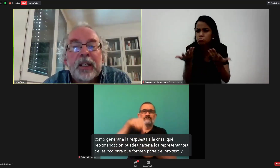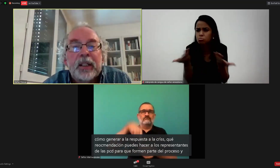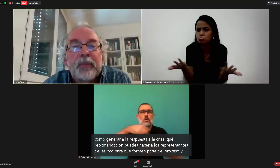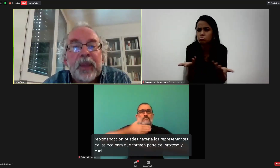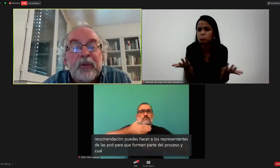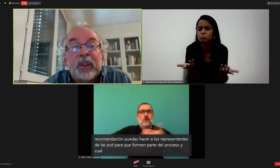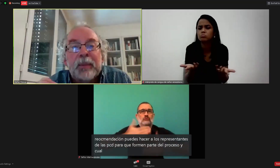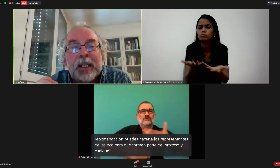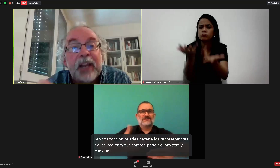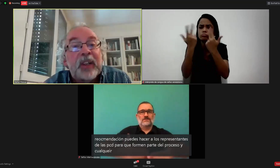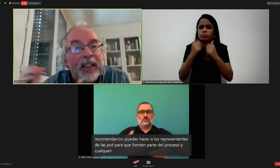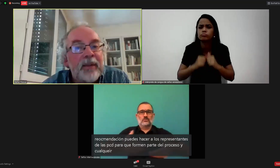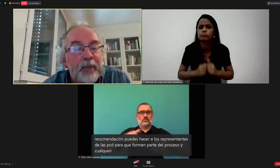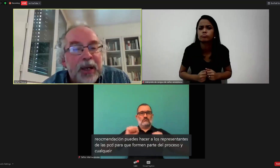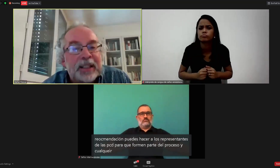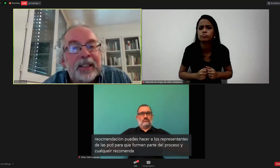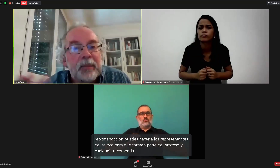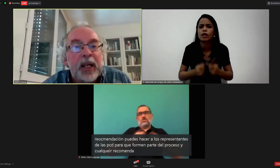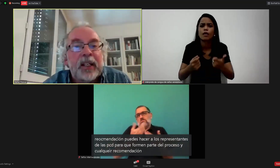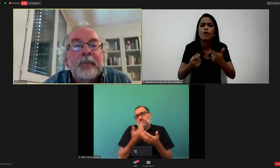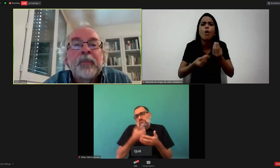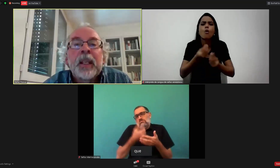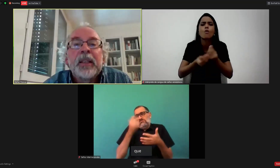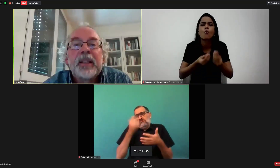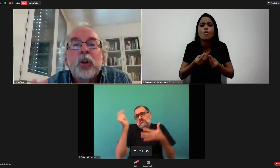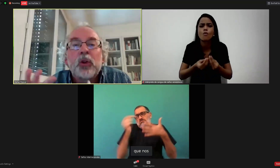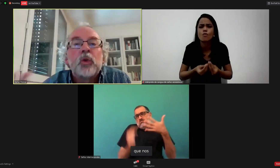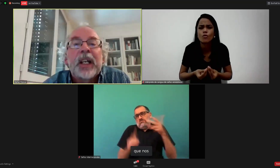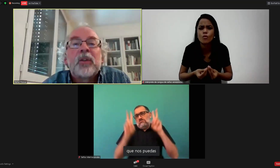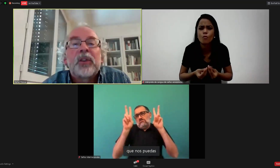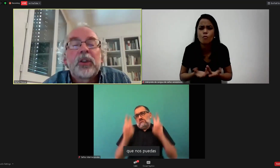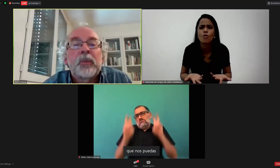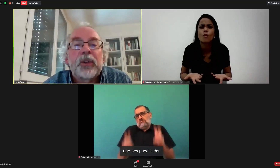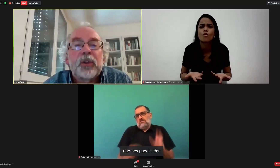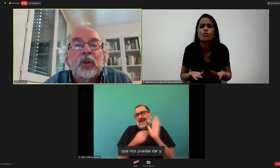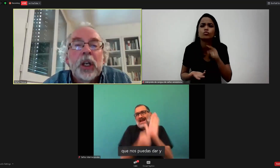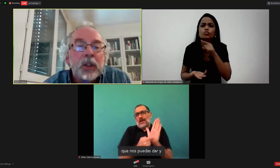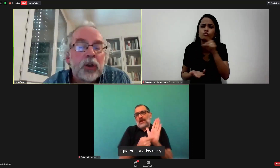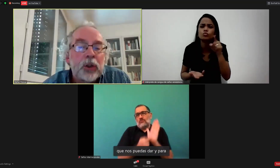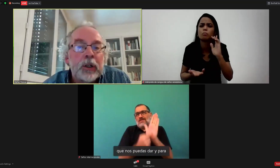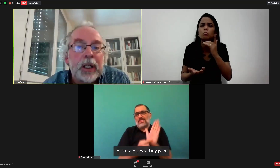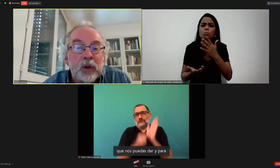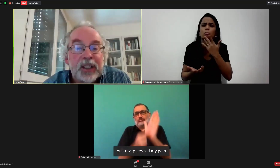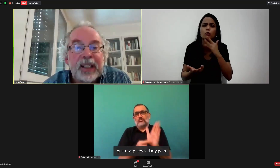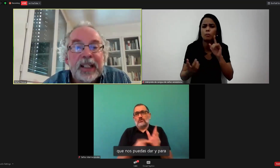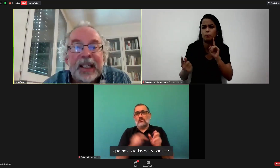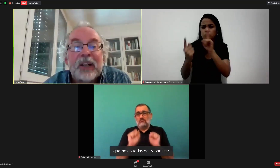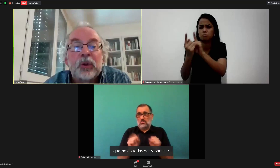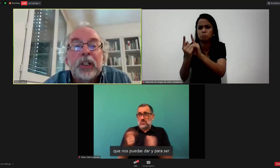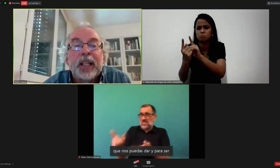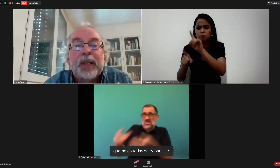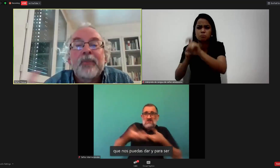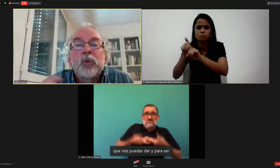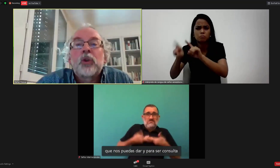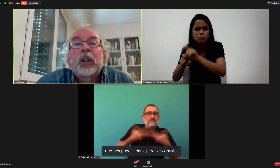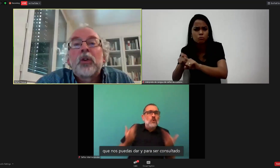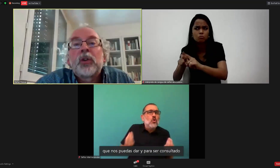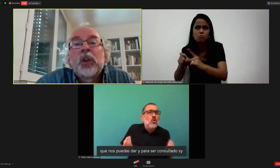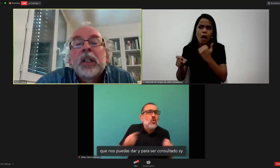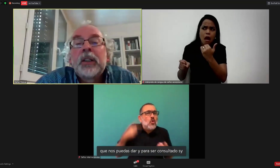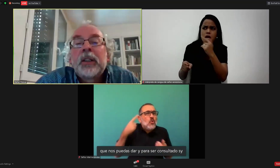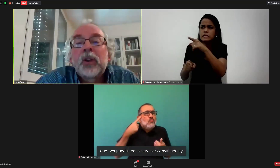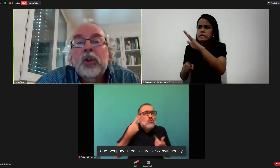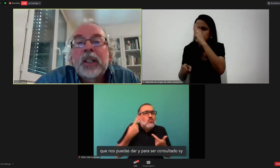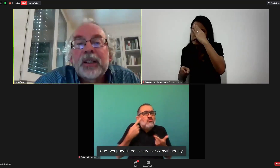cómo poder de manera efectiva participar y ser consultados en esos procesos, yo creo que sería de gran utilidad para muchos